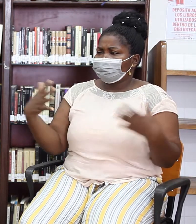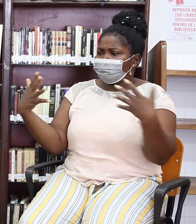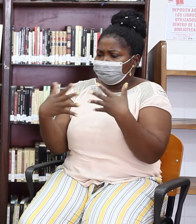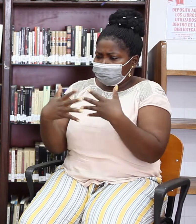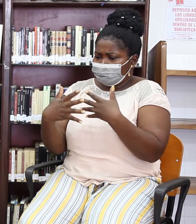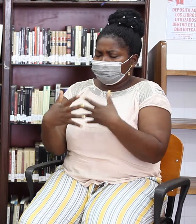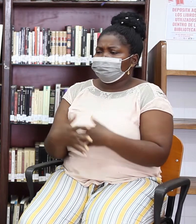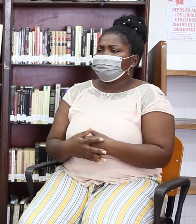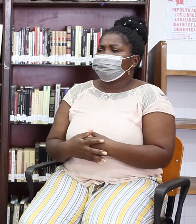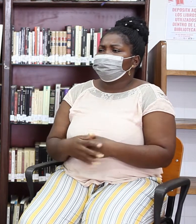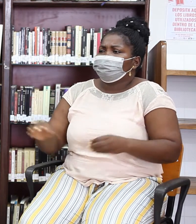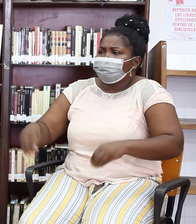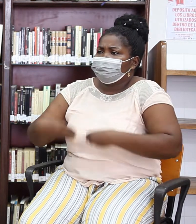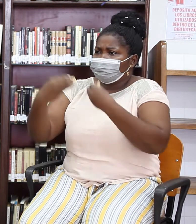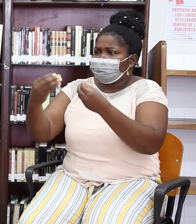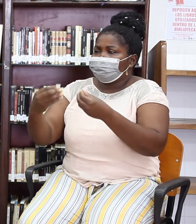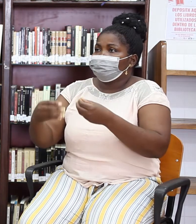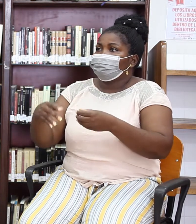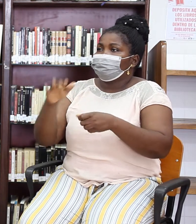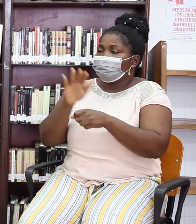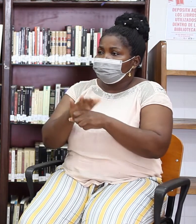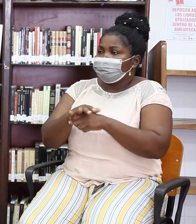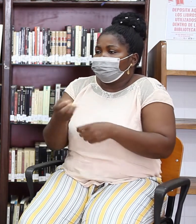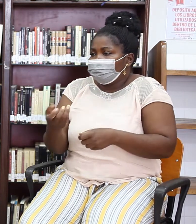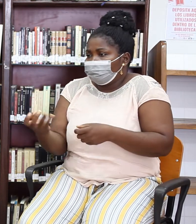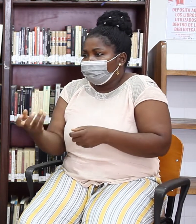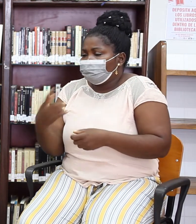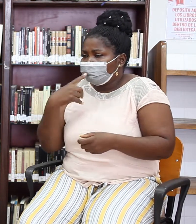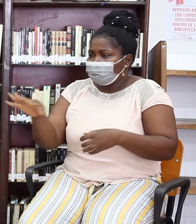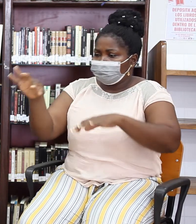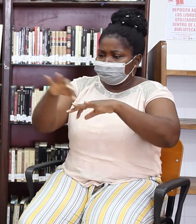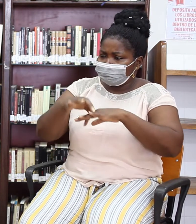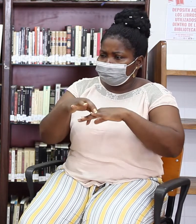miedo. Se ofrecía grandes recompensas por encontrar el anillo,